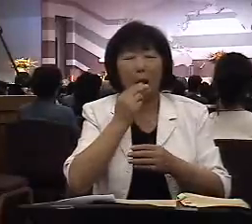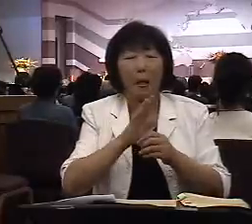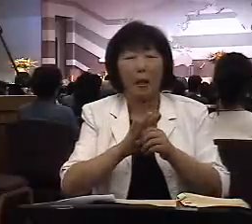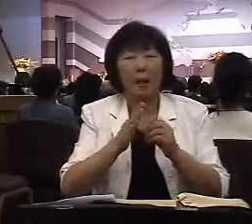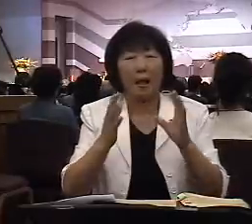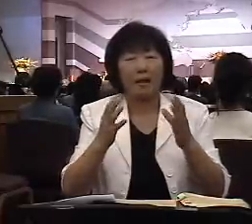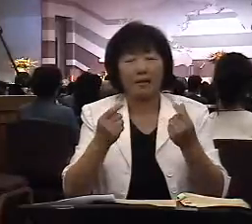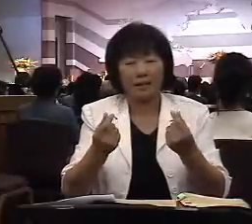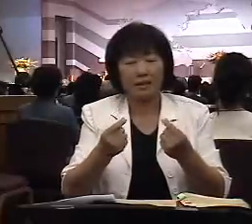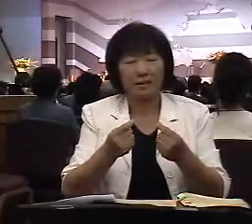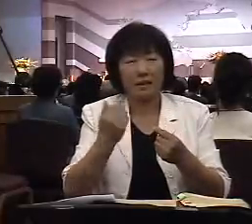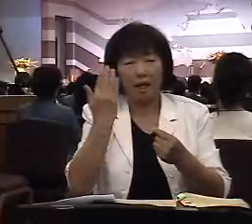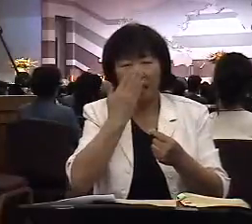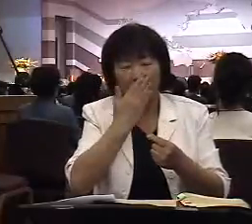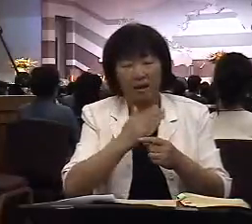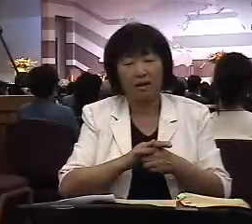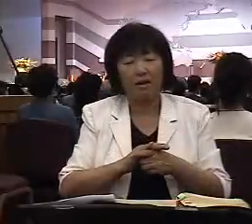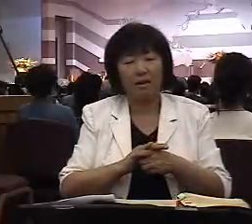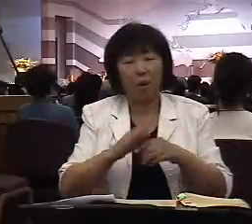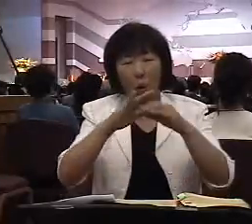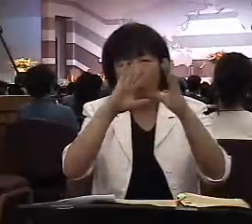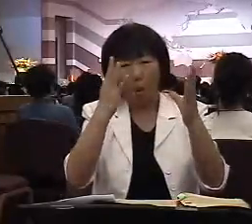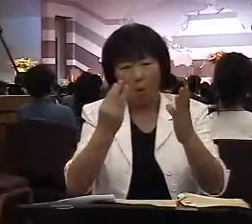같이 신령하고 온전한